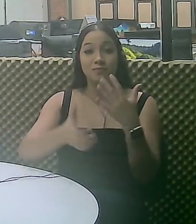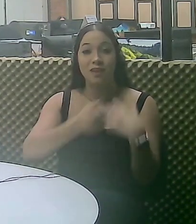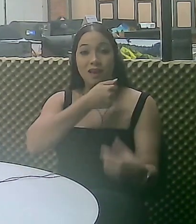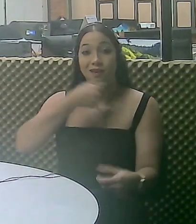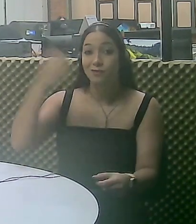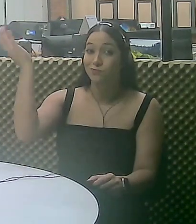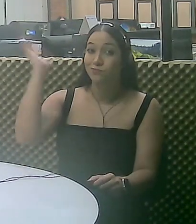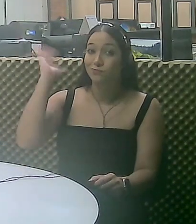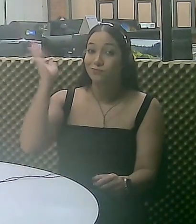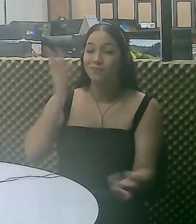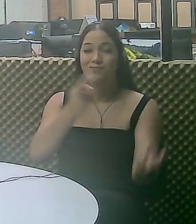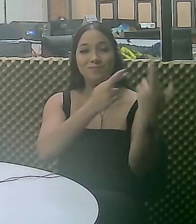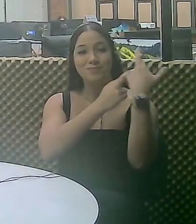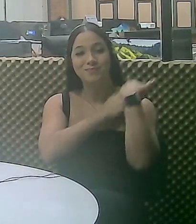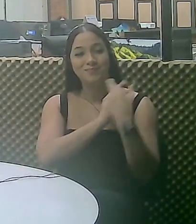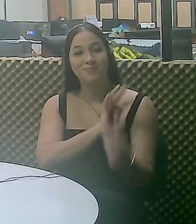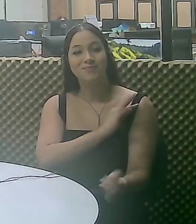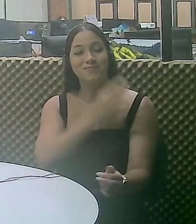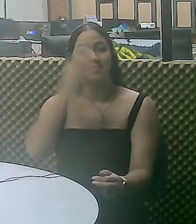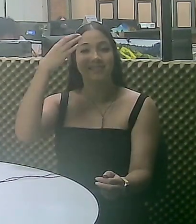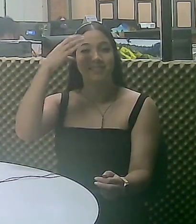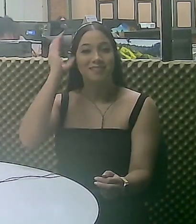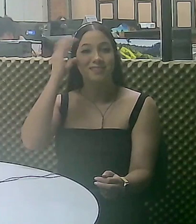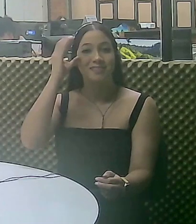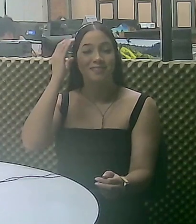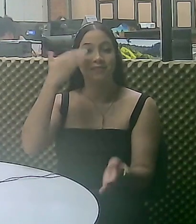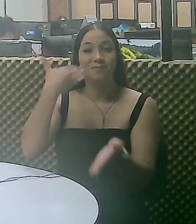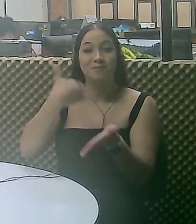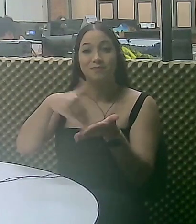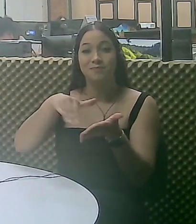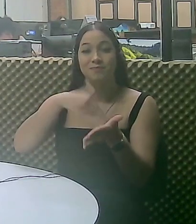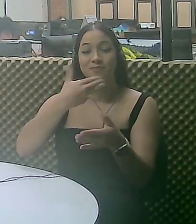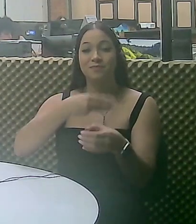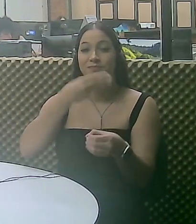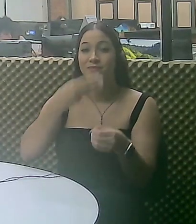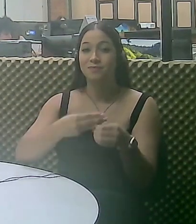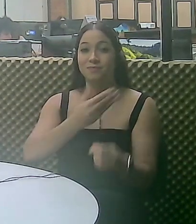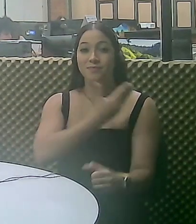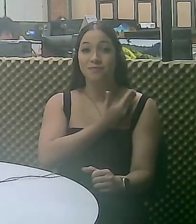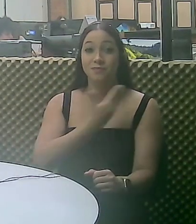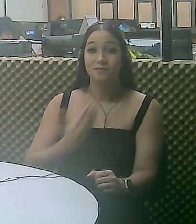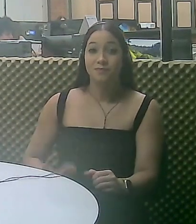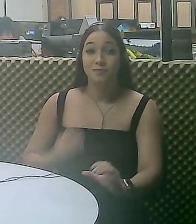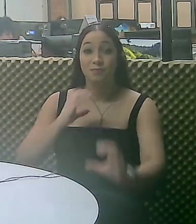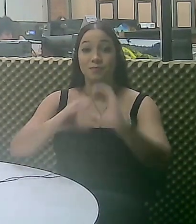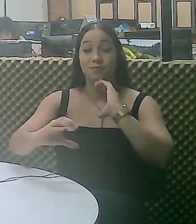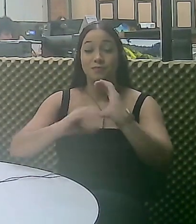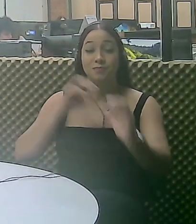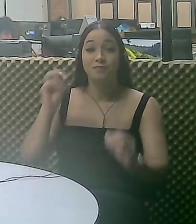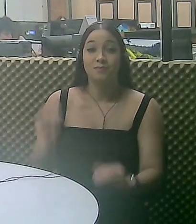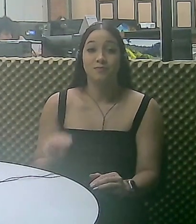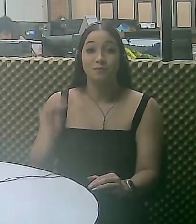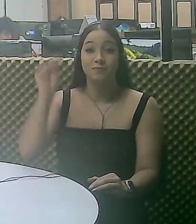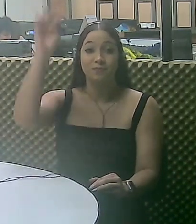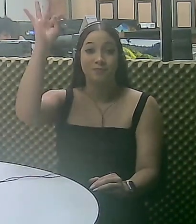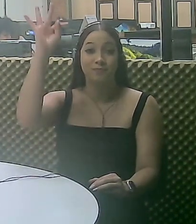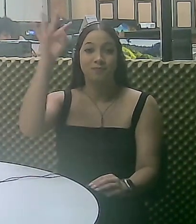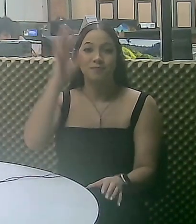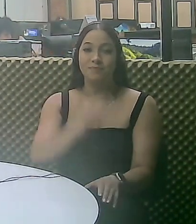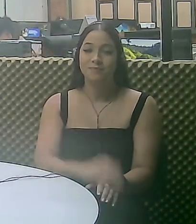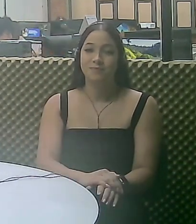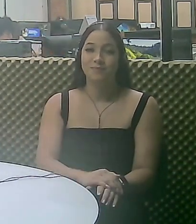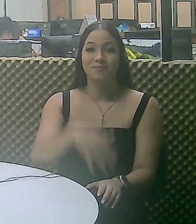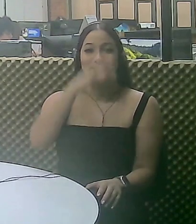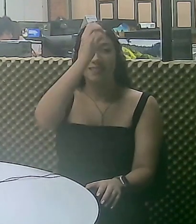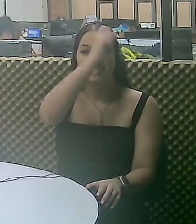Libras Amanda Valentim, responsável técnico Cristiano Silva, secretário municipal de Governo e Comunicação Marco Túlio de